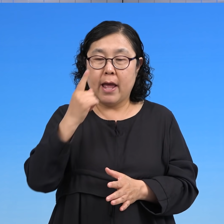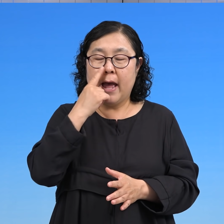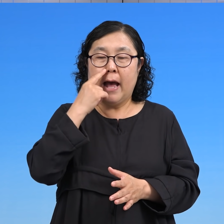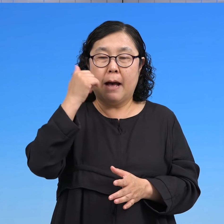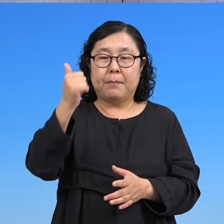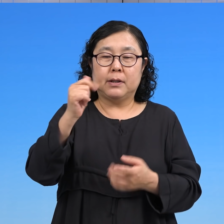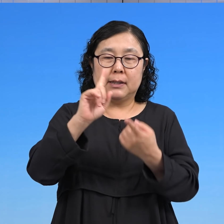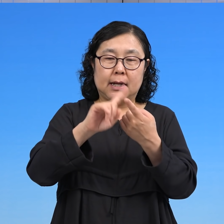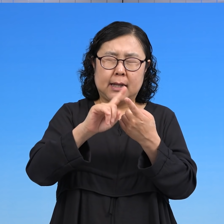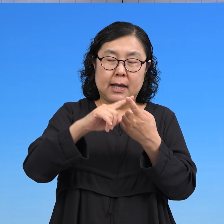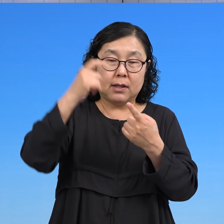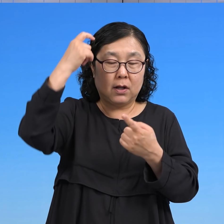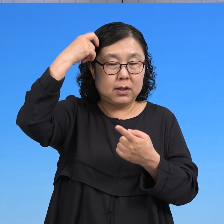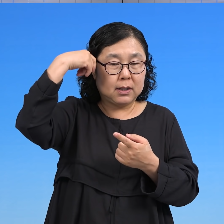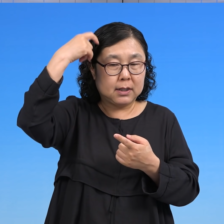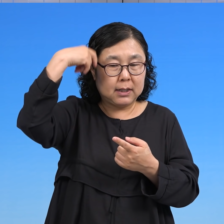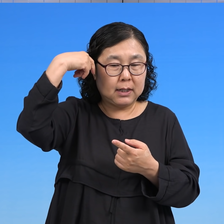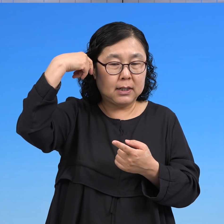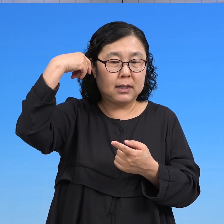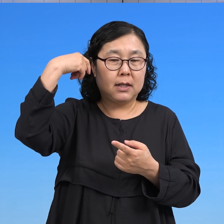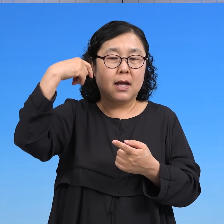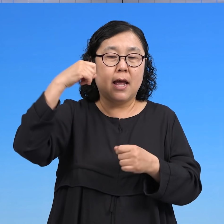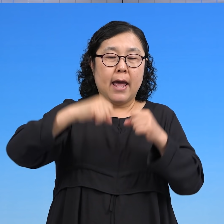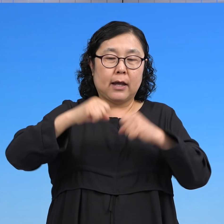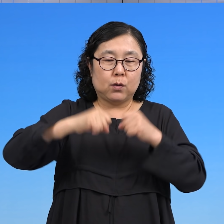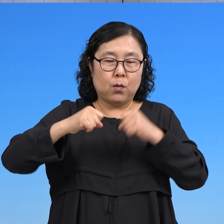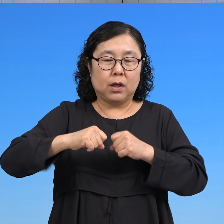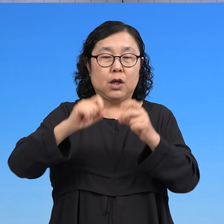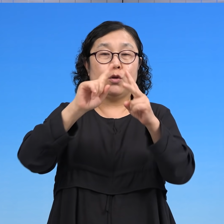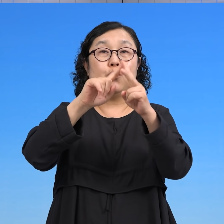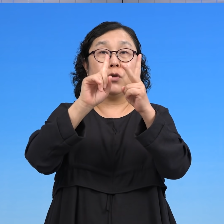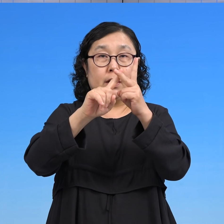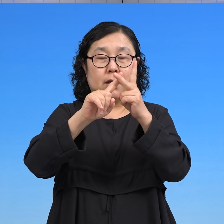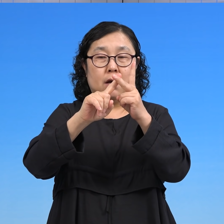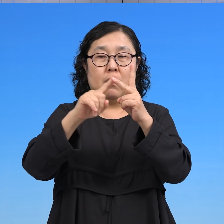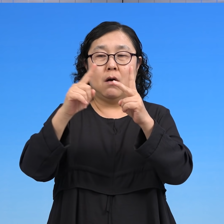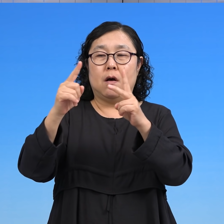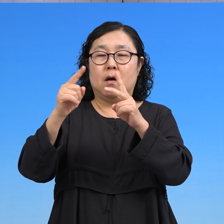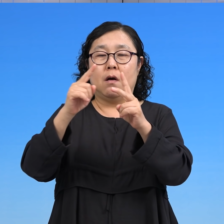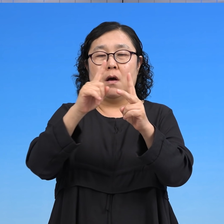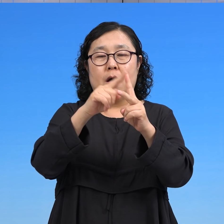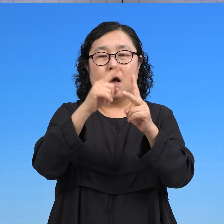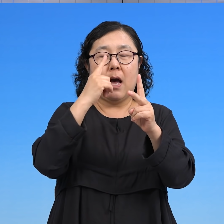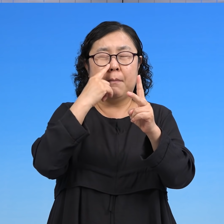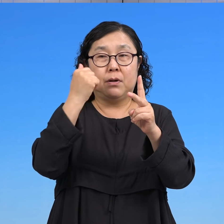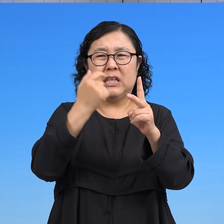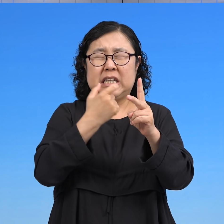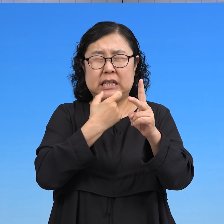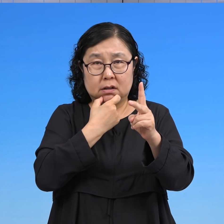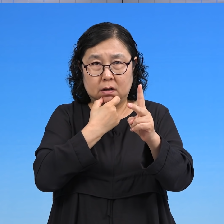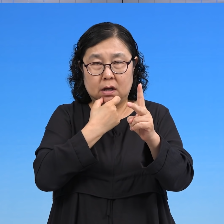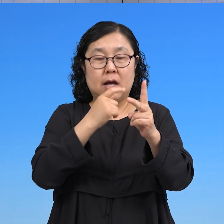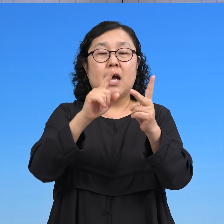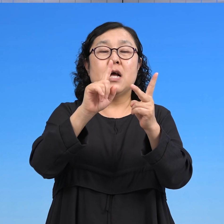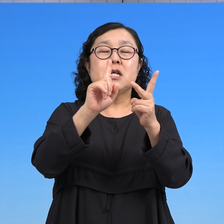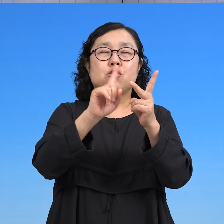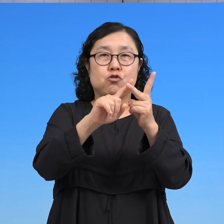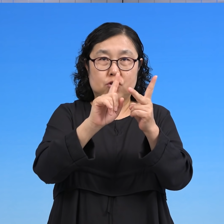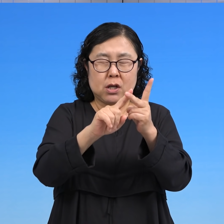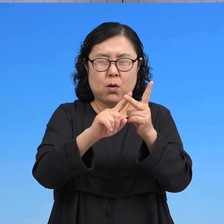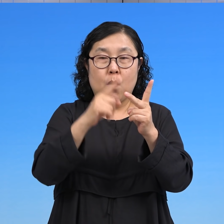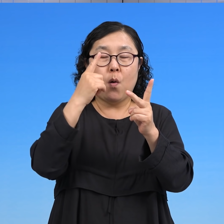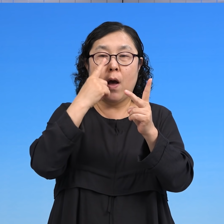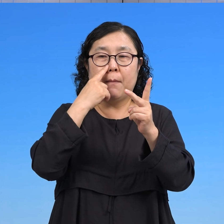이미지는 딱 두 가지, 아버지에 대한 또 행동이 딱 두 가지래요. 아버지를 싫어하거나 아버지에게